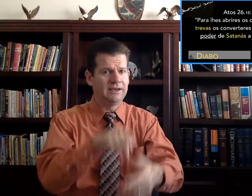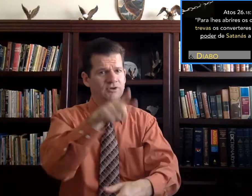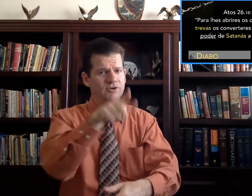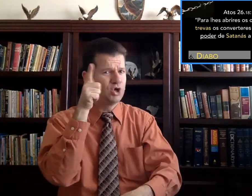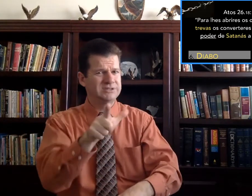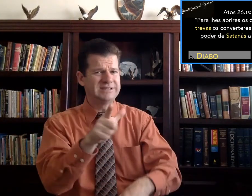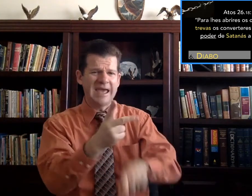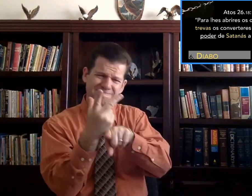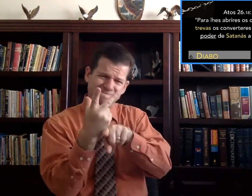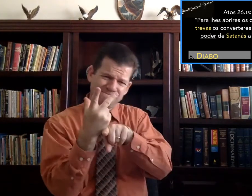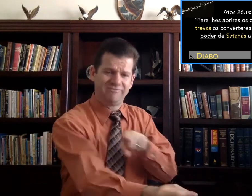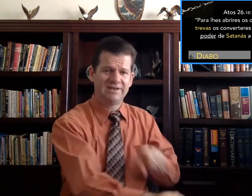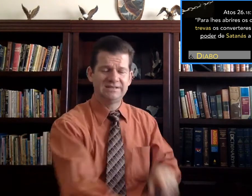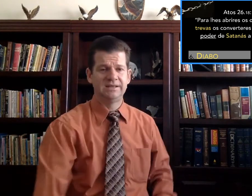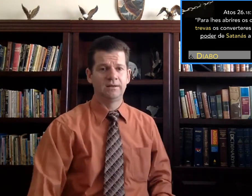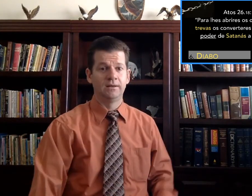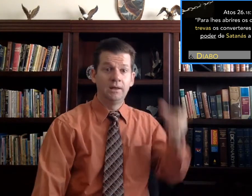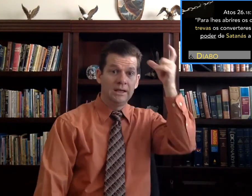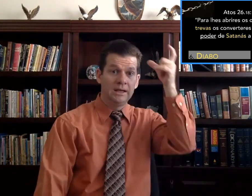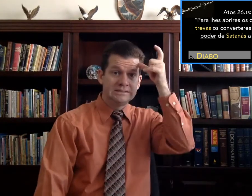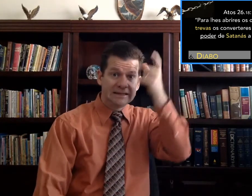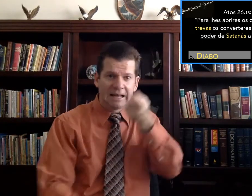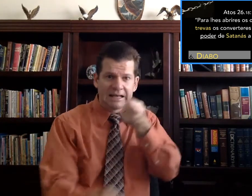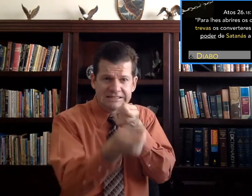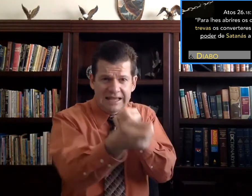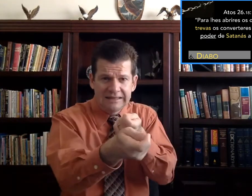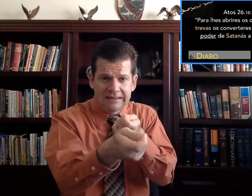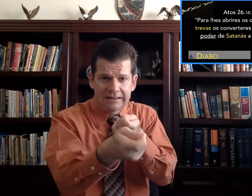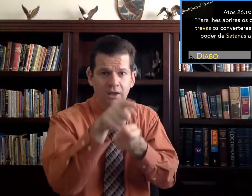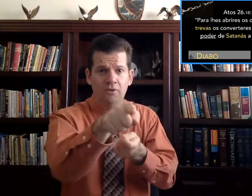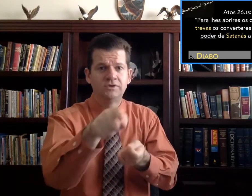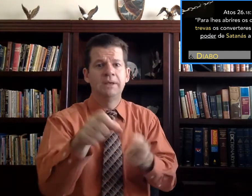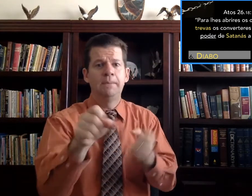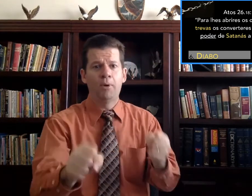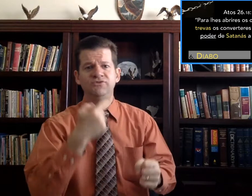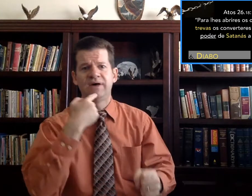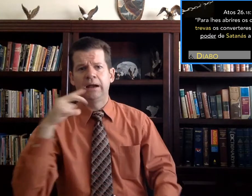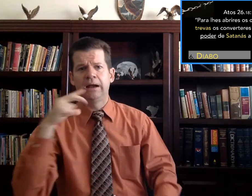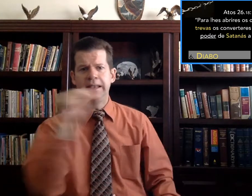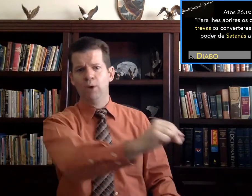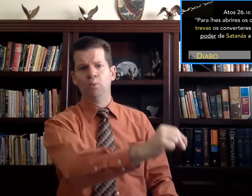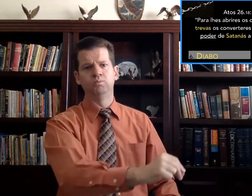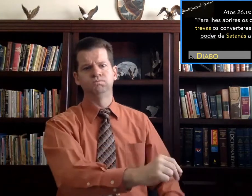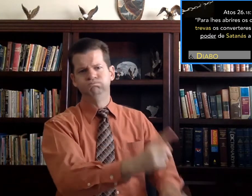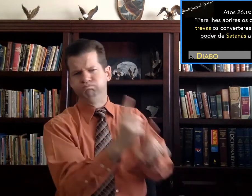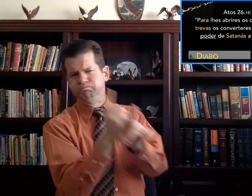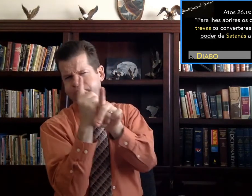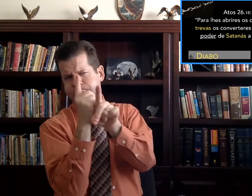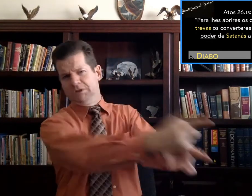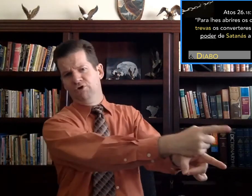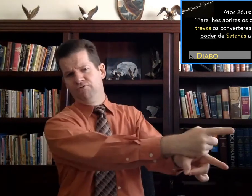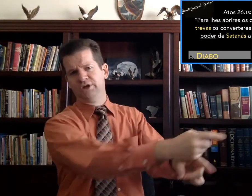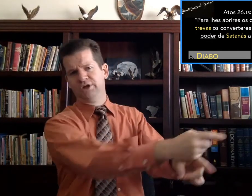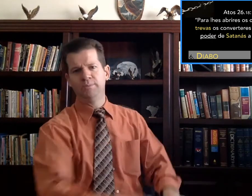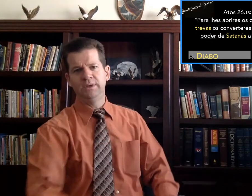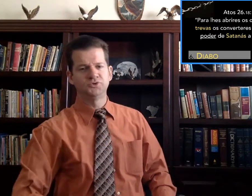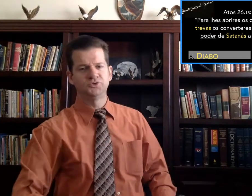Você consegue vencer. Satanás tenta. Você pode falar, não, eu vou ter domínio sobre o